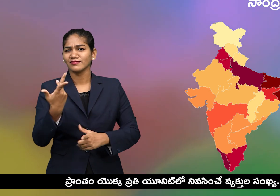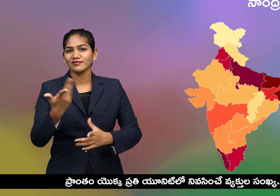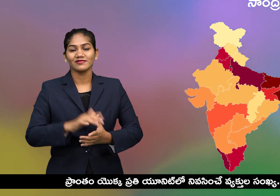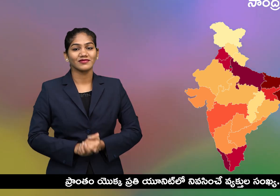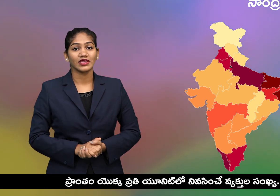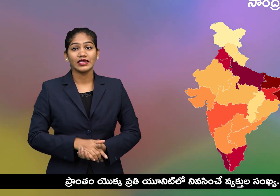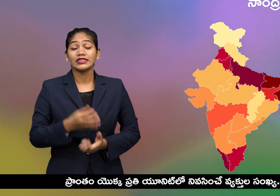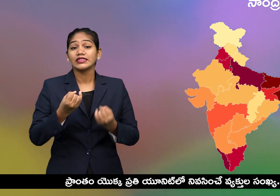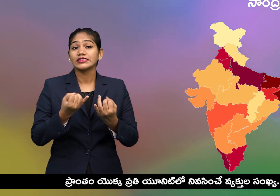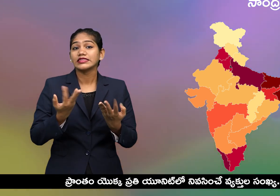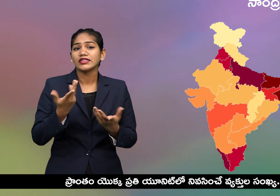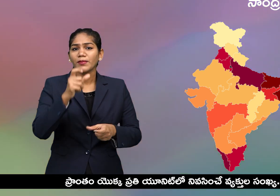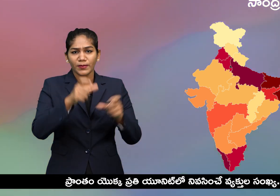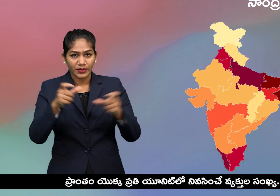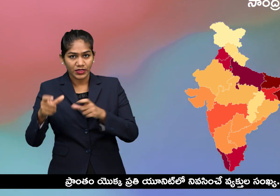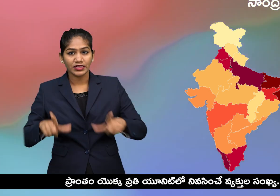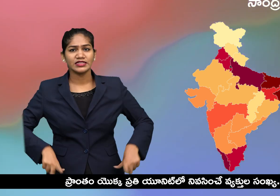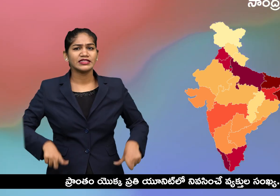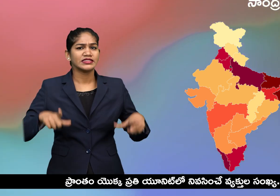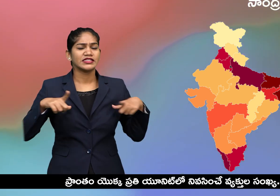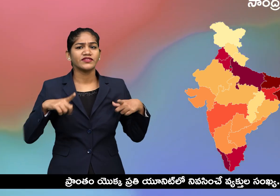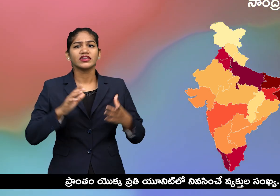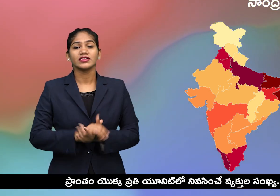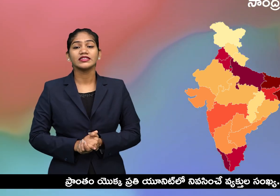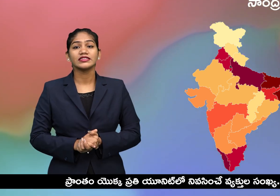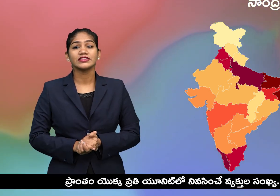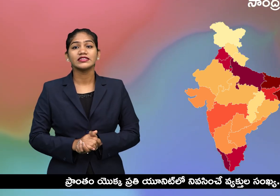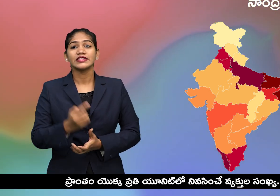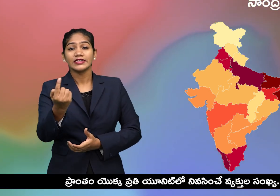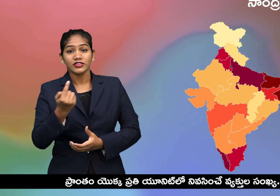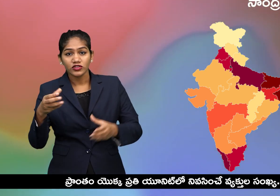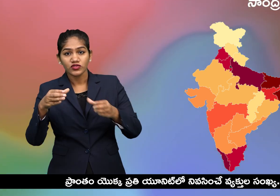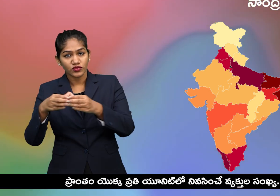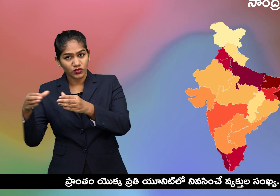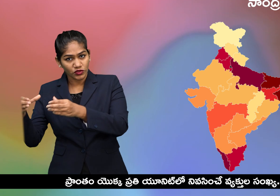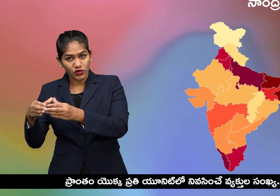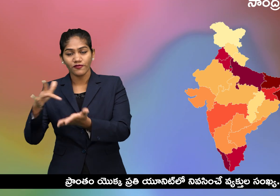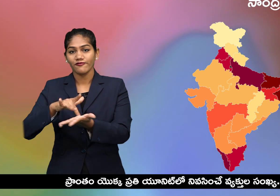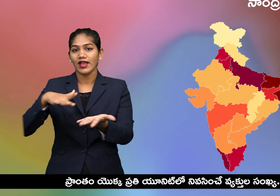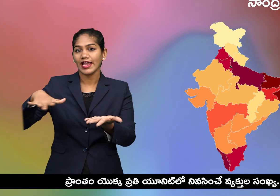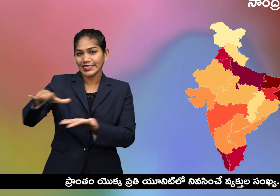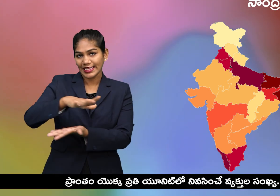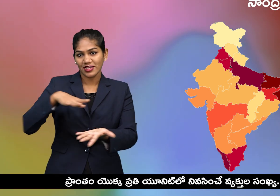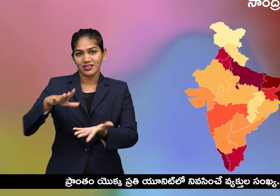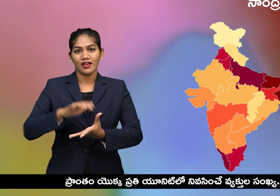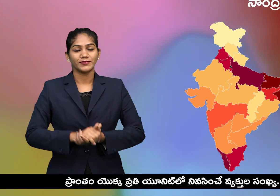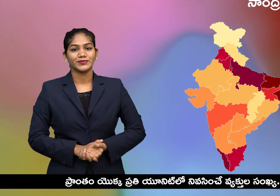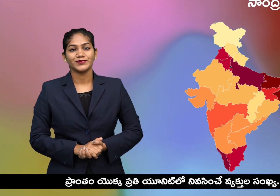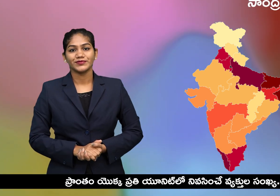ప్రాంతం యొక్క ప్రతి యూనిట్లో నివసిస్తున్న వ్యక్తుల సంఖ్య చదరపు మైలు వంటివి.